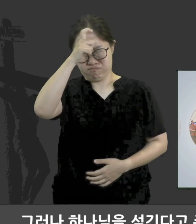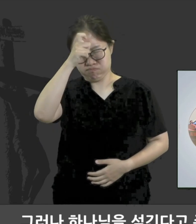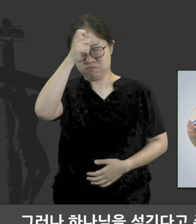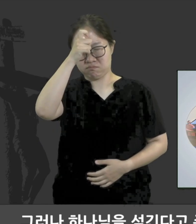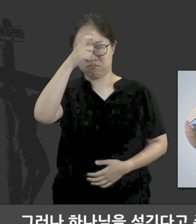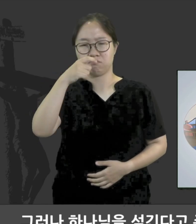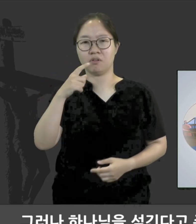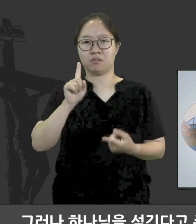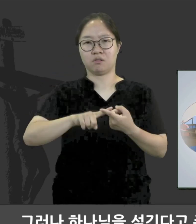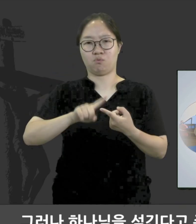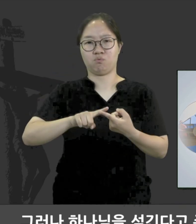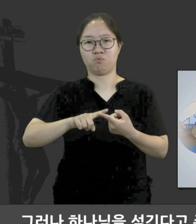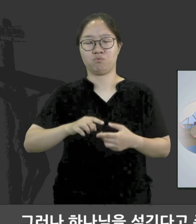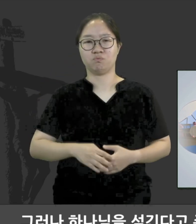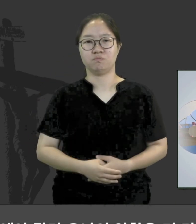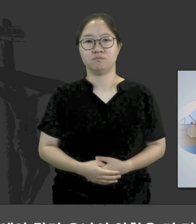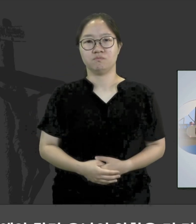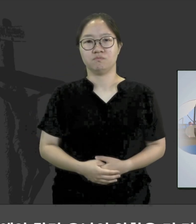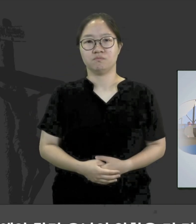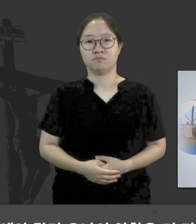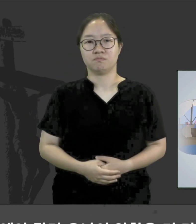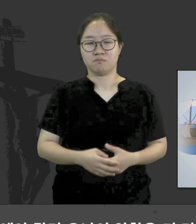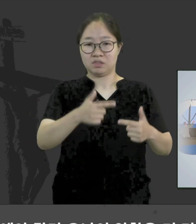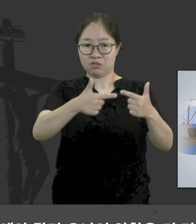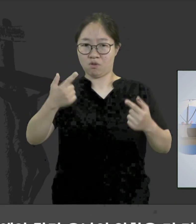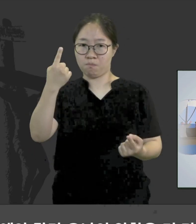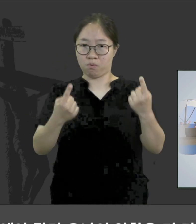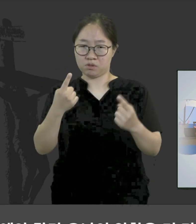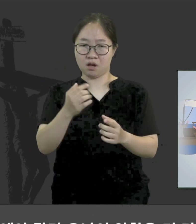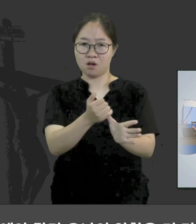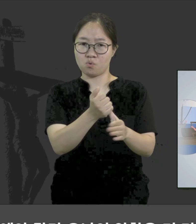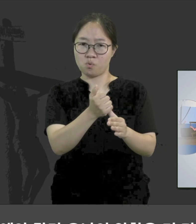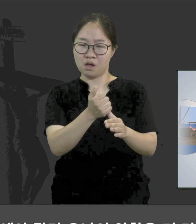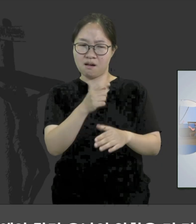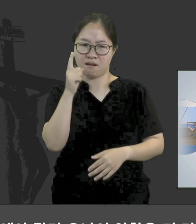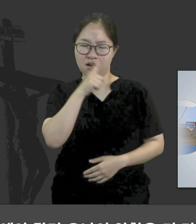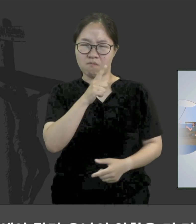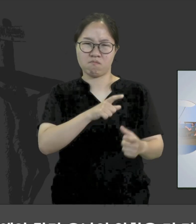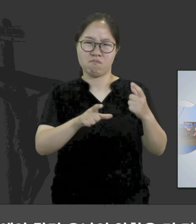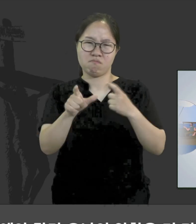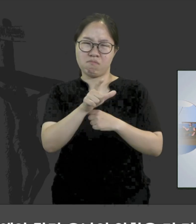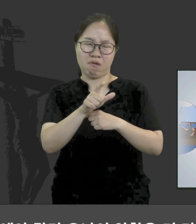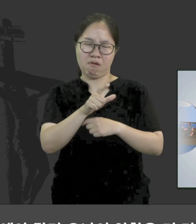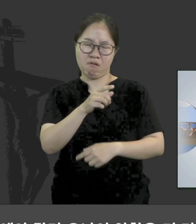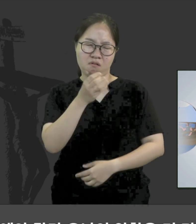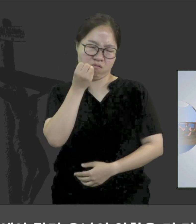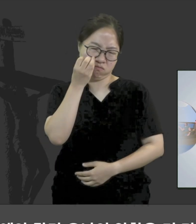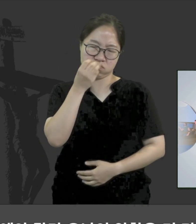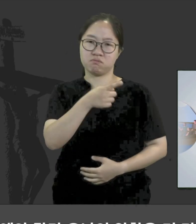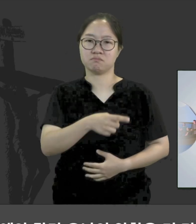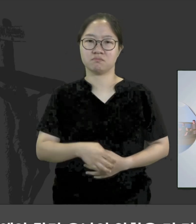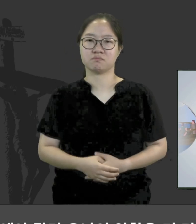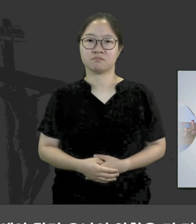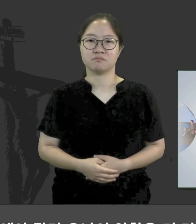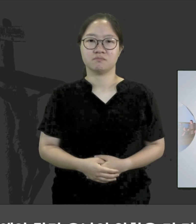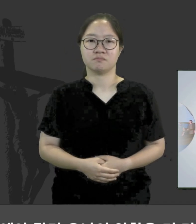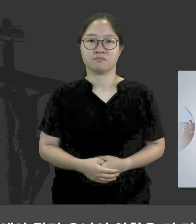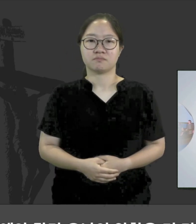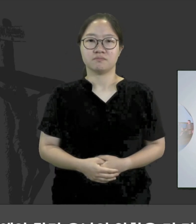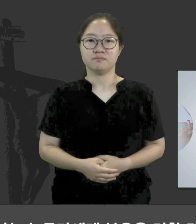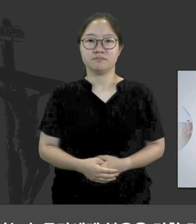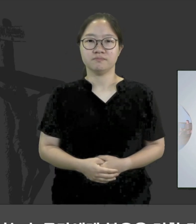상태로 남아있는 것이죠. 니느웨와 달리 요나의 악함은 더 미묘하고 불의가